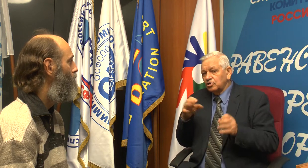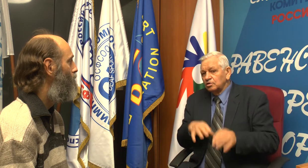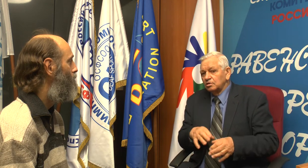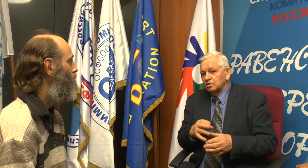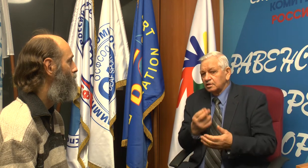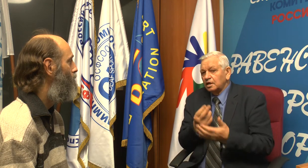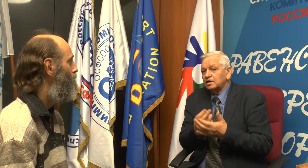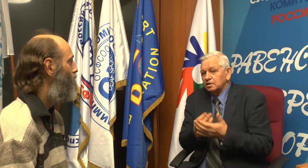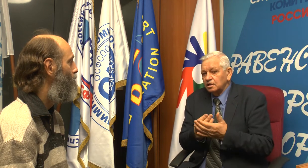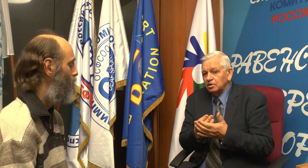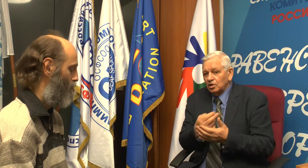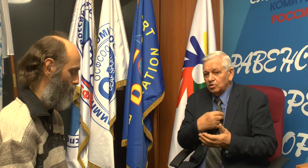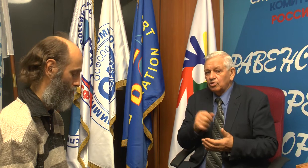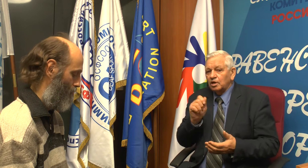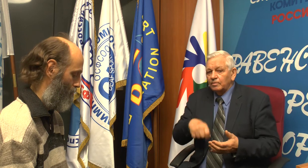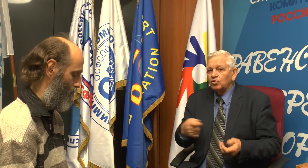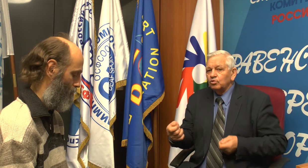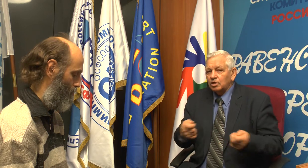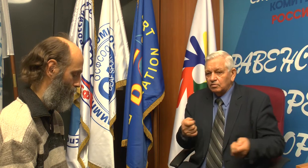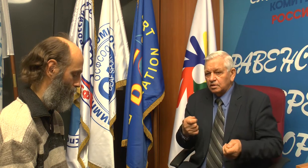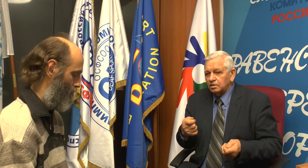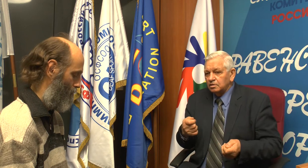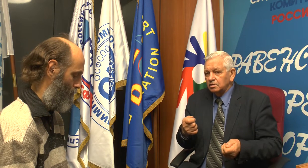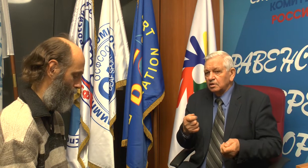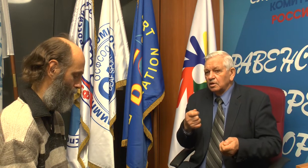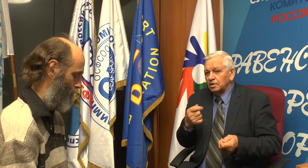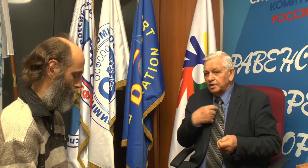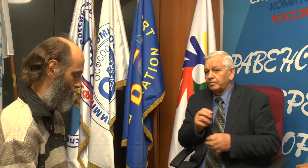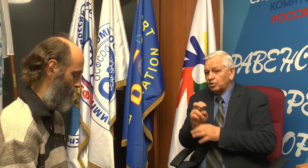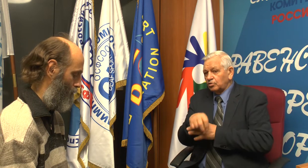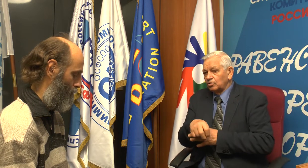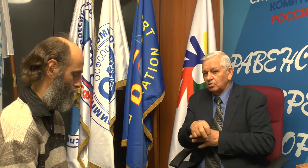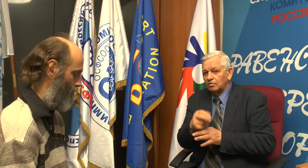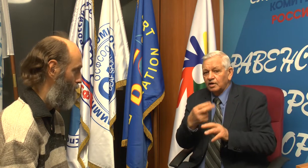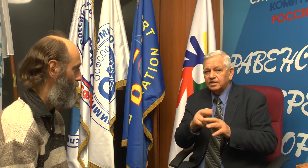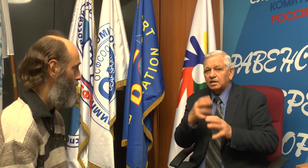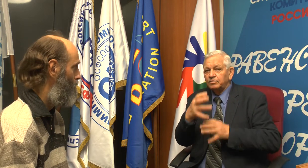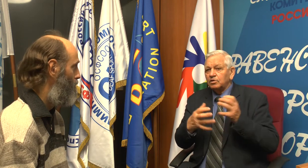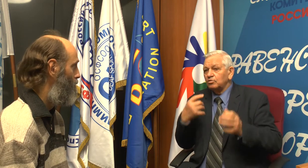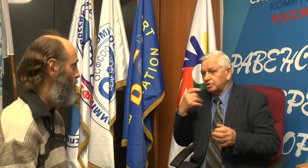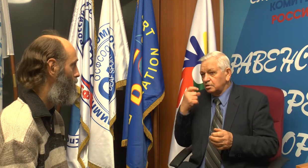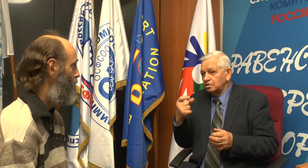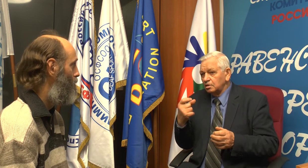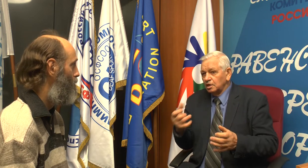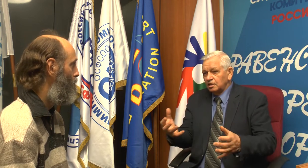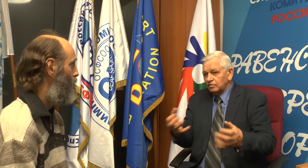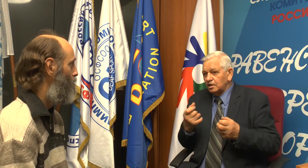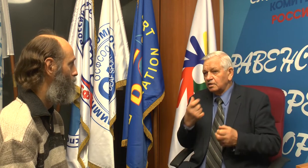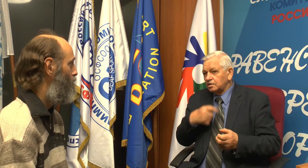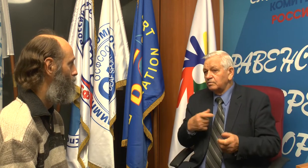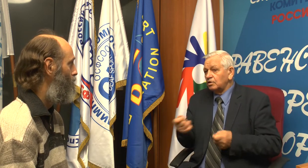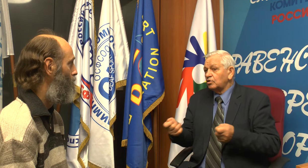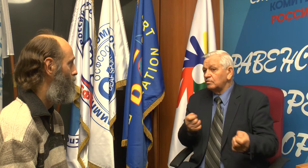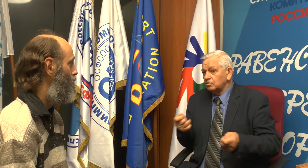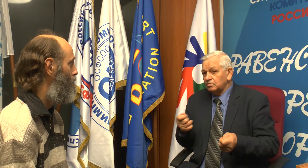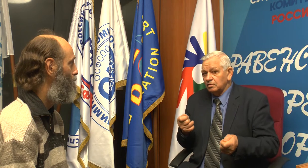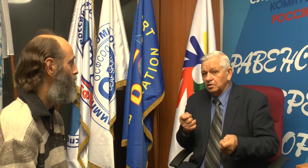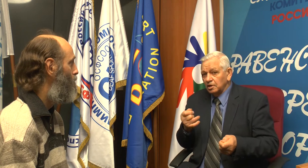решил доказать, что я могу руководить. Я пришел в этот мир глухих и взял на себя руководство. И